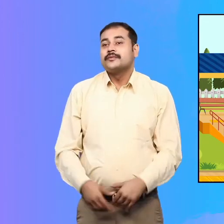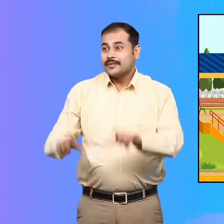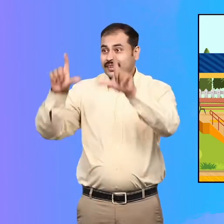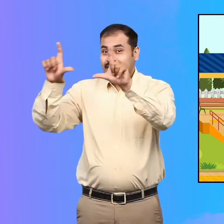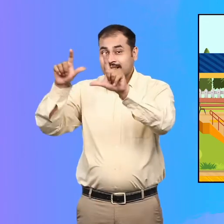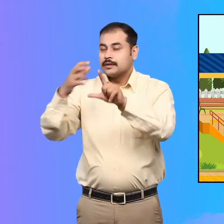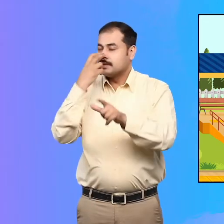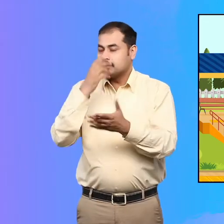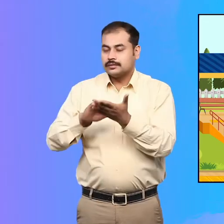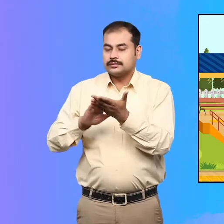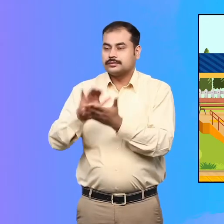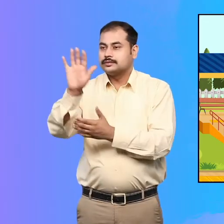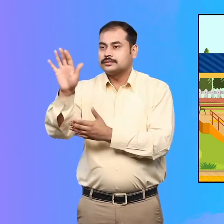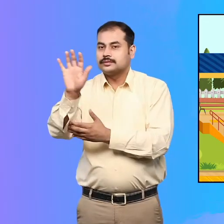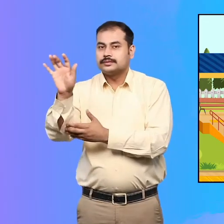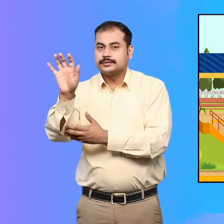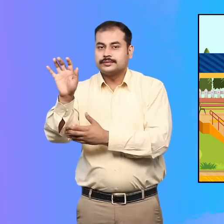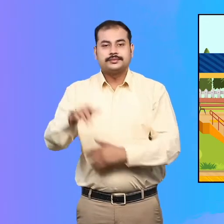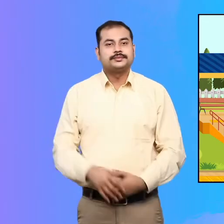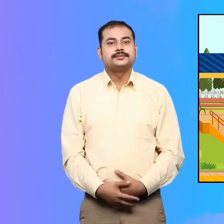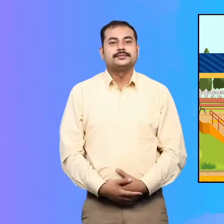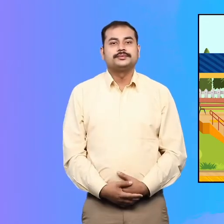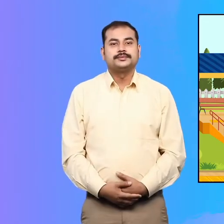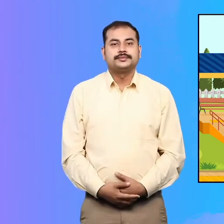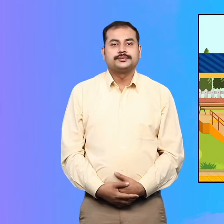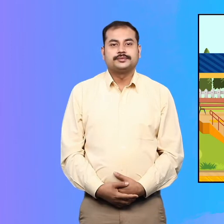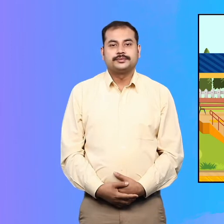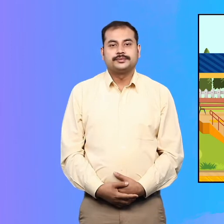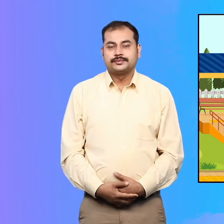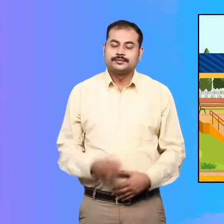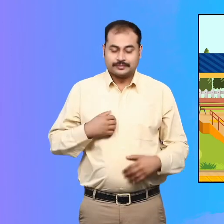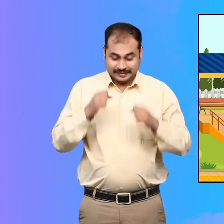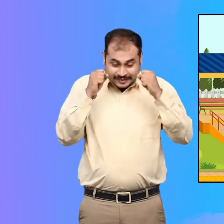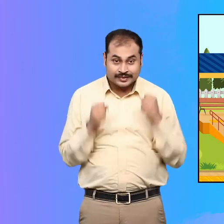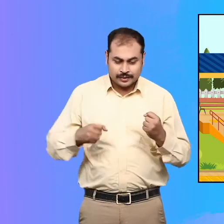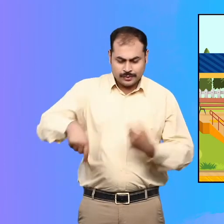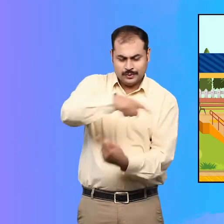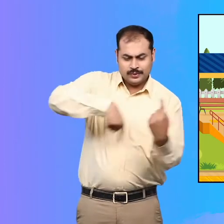लिए ब्रेल साइन बोर्ड अ लुट विनर